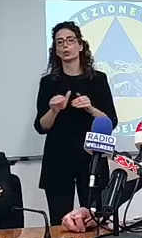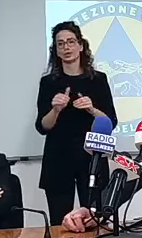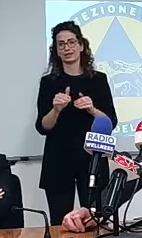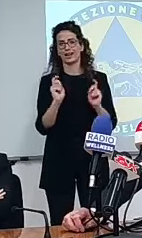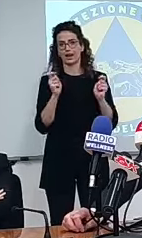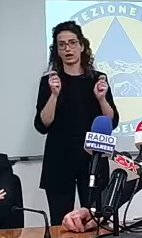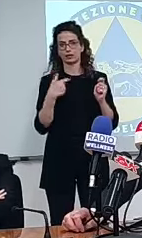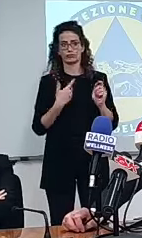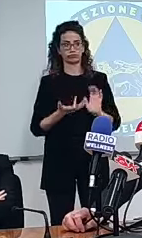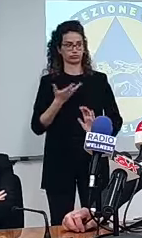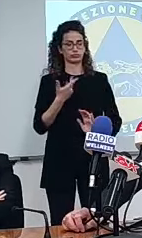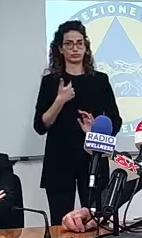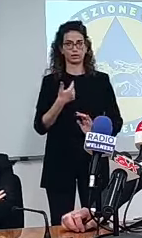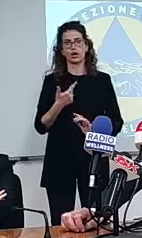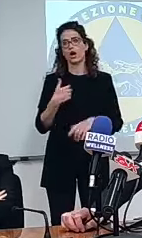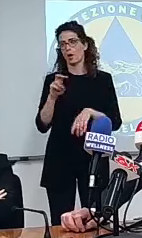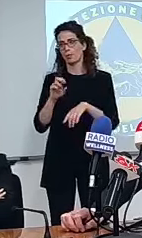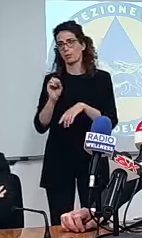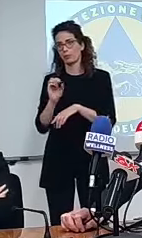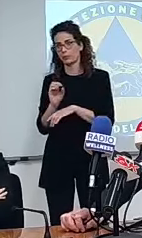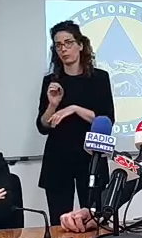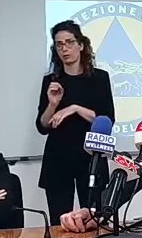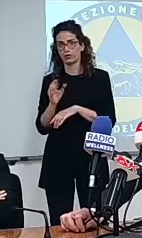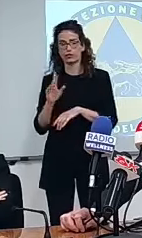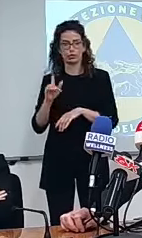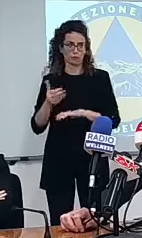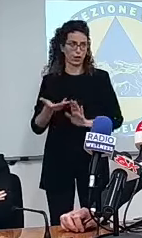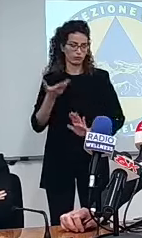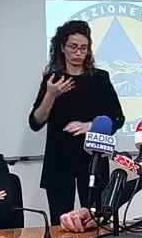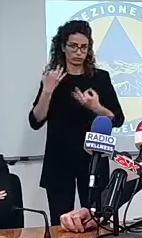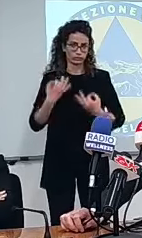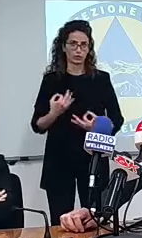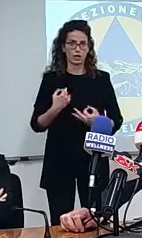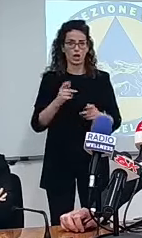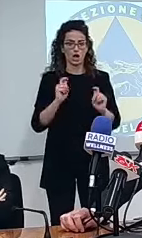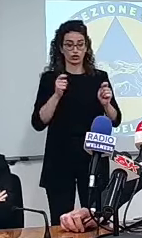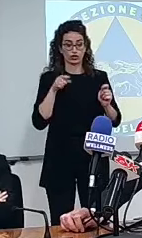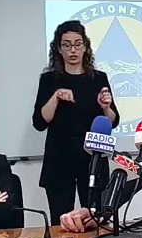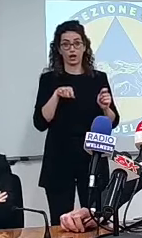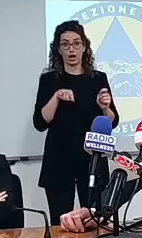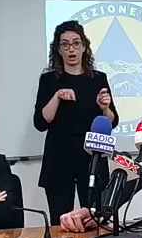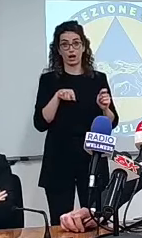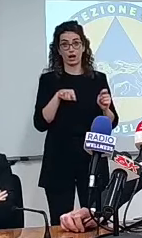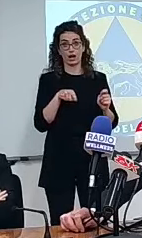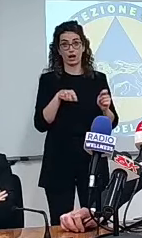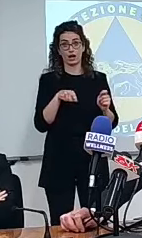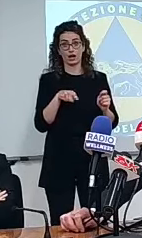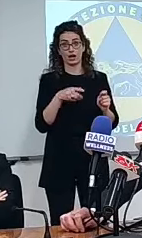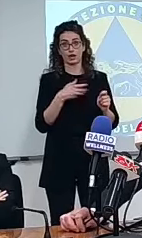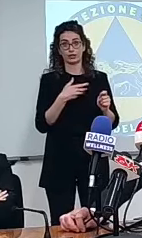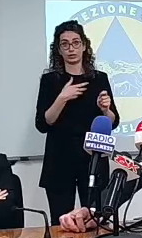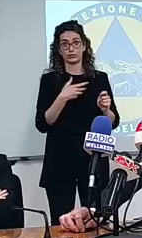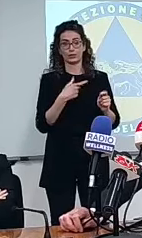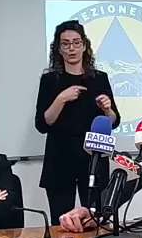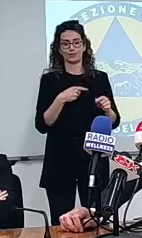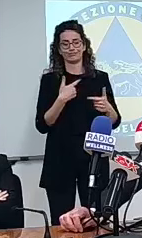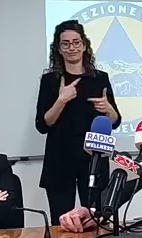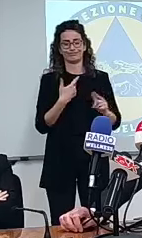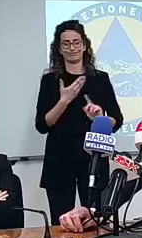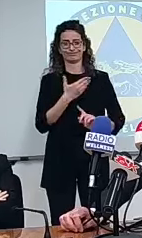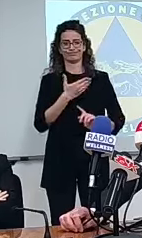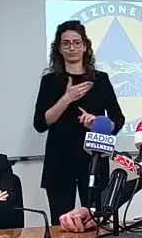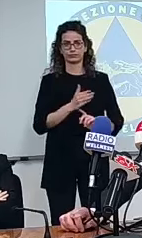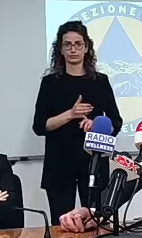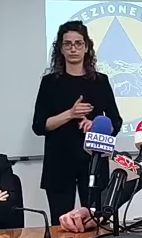Autorevole sì, il professor Palù certamente. L'ha detto a un giornale che ovviamente ha fatto del rigore la propria bandiera. Ecco, detto